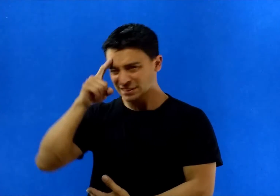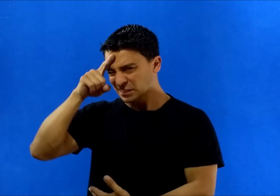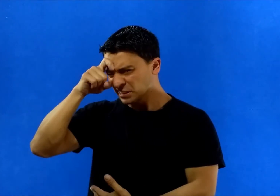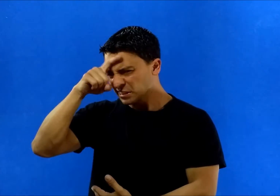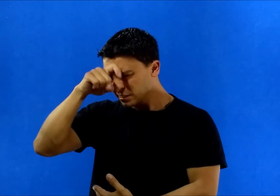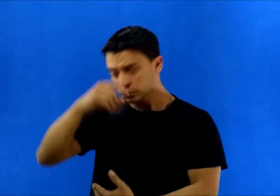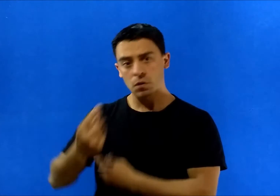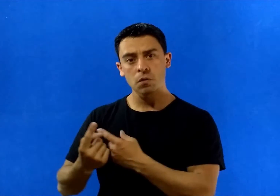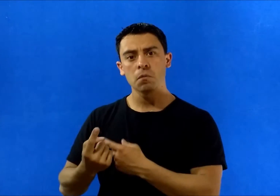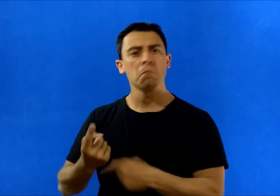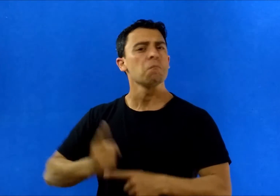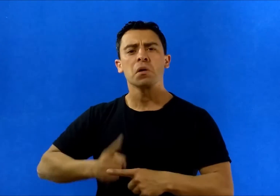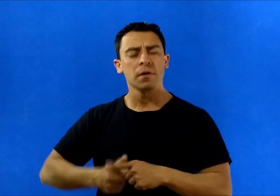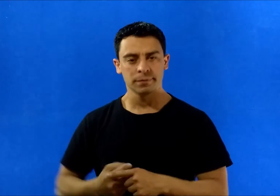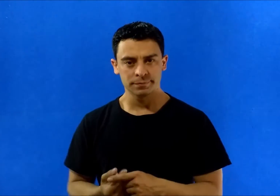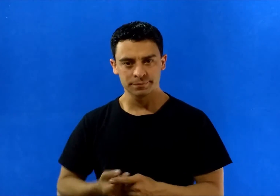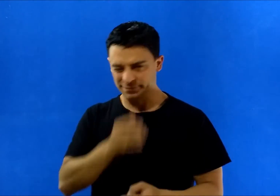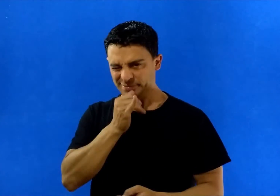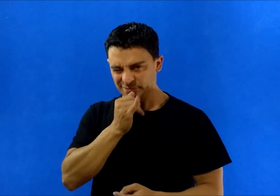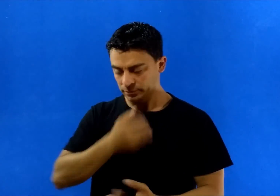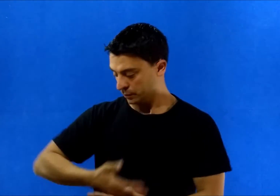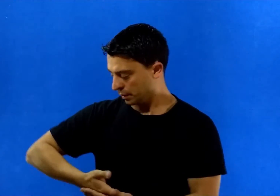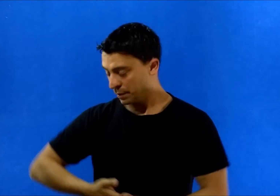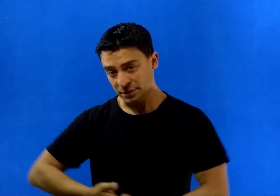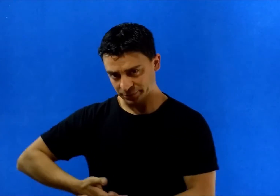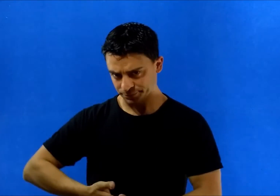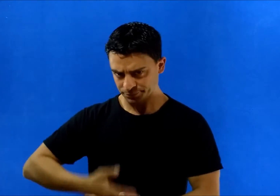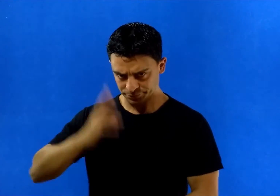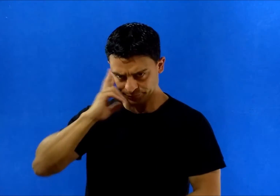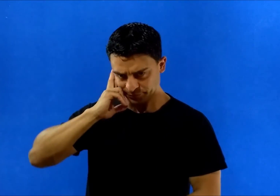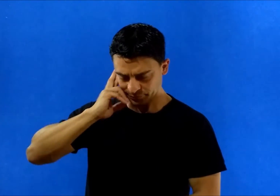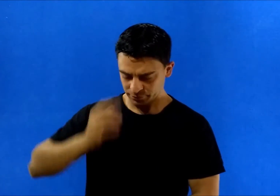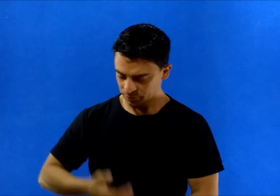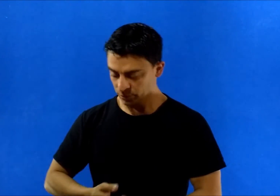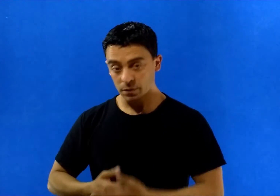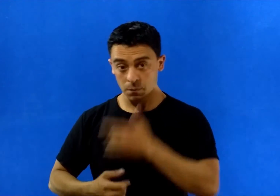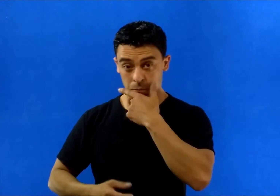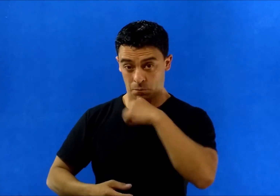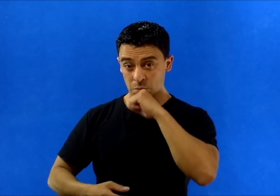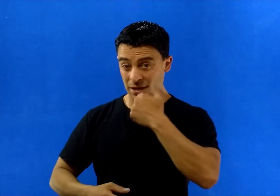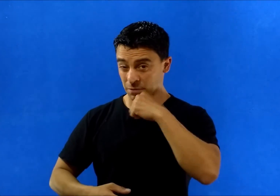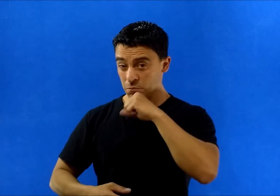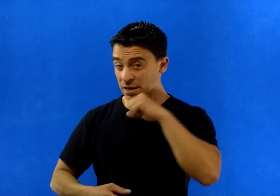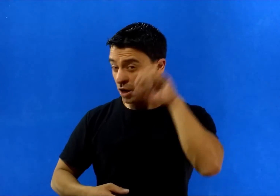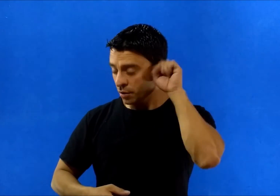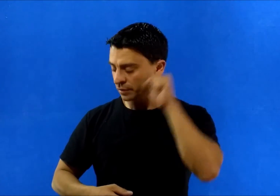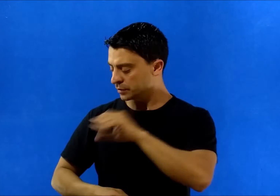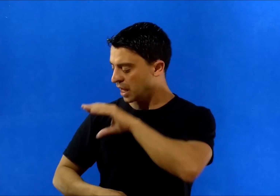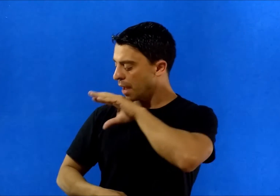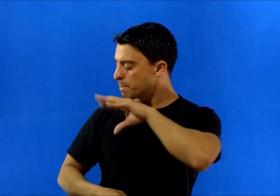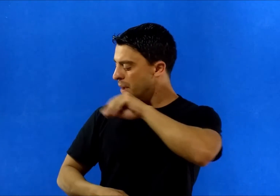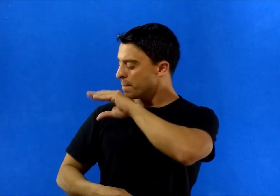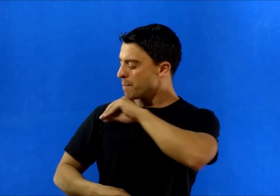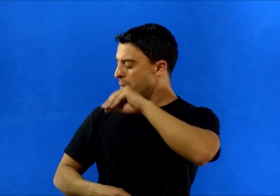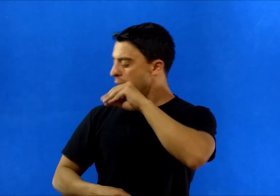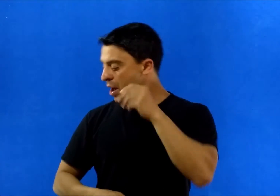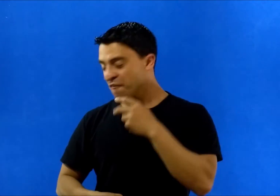surdo, isso é difícil. Por quê? Por exemplo, quando o bebê é surdo, o pai e a mãe, ele é ouvinte, ele